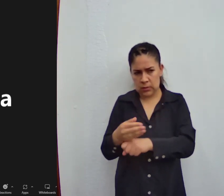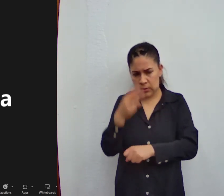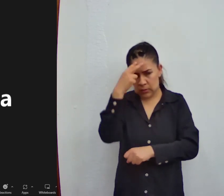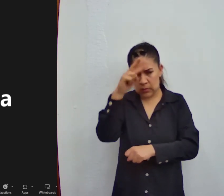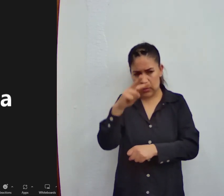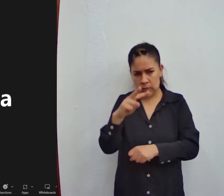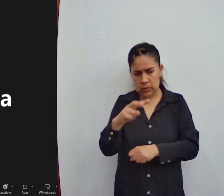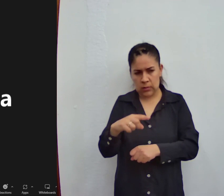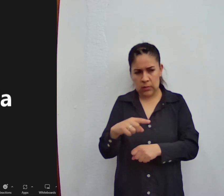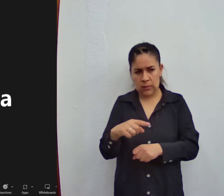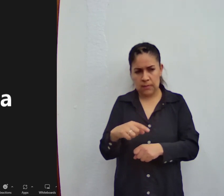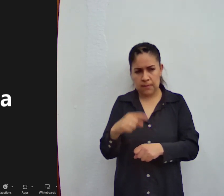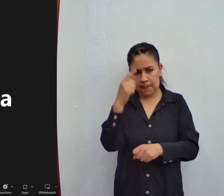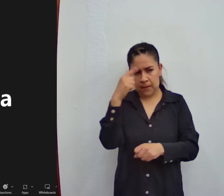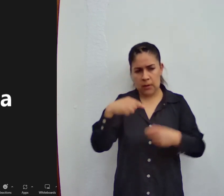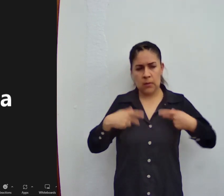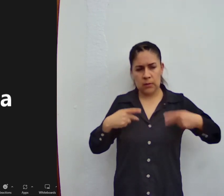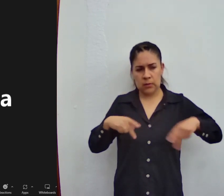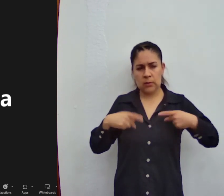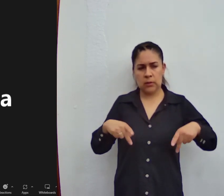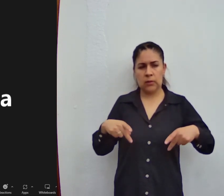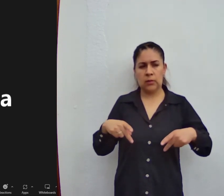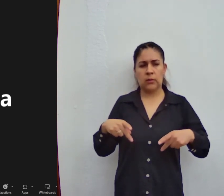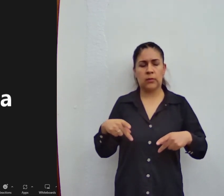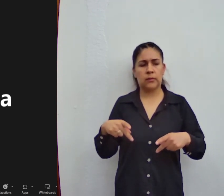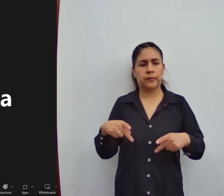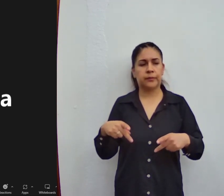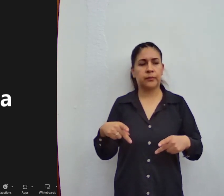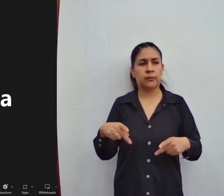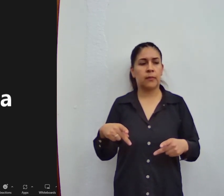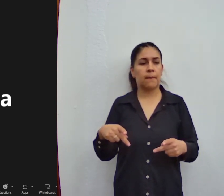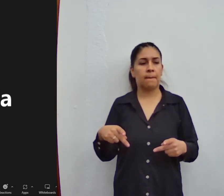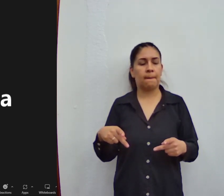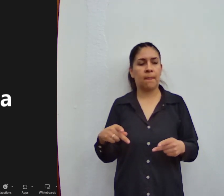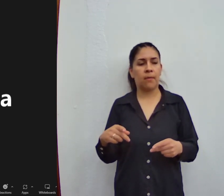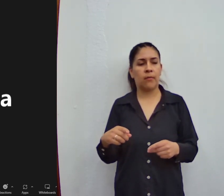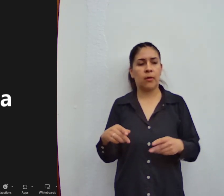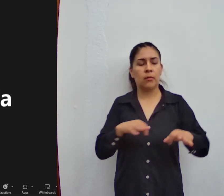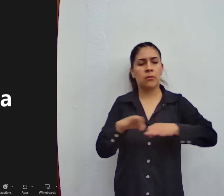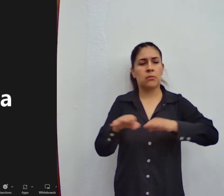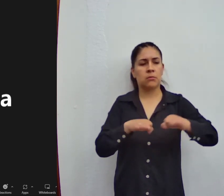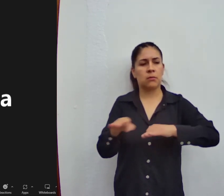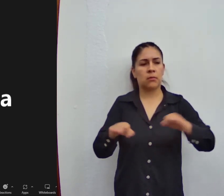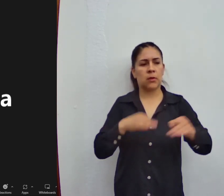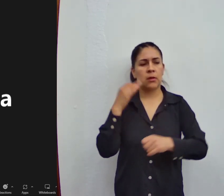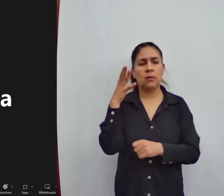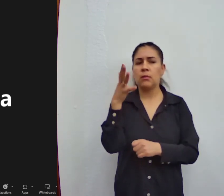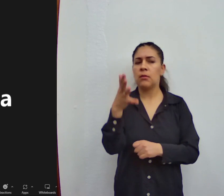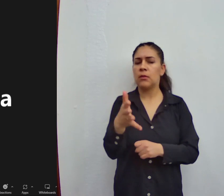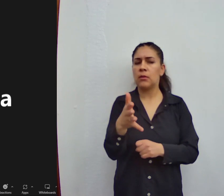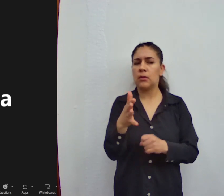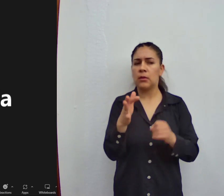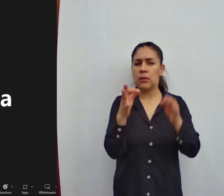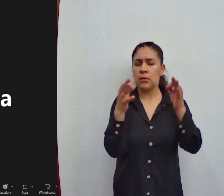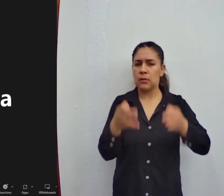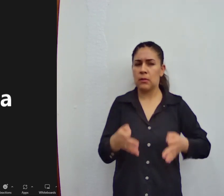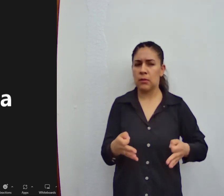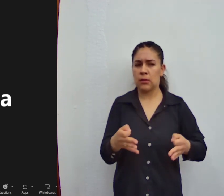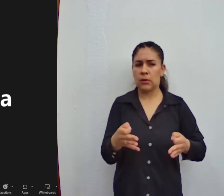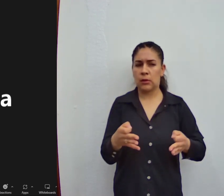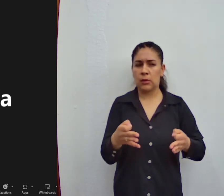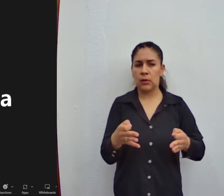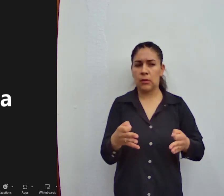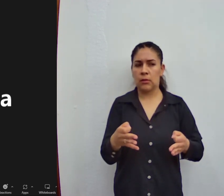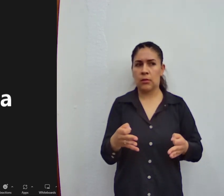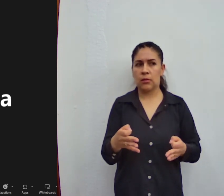nuevamente tener una situación laboral en la sociedad. Y también tenemos una parte muy importante que es un marco